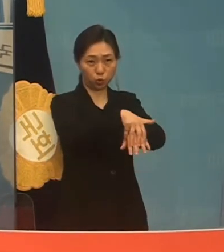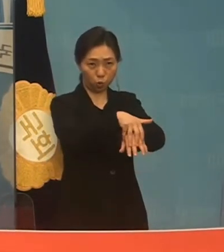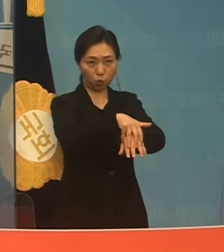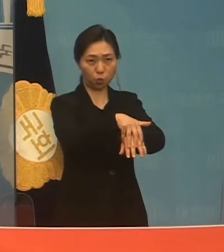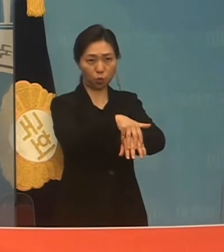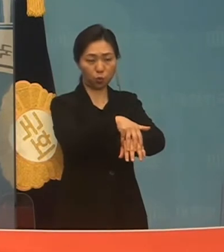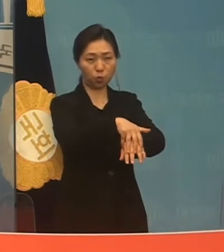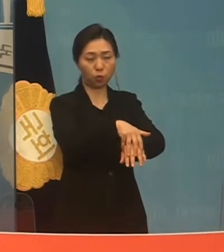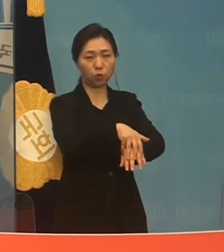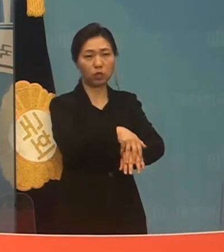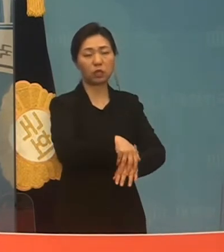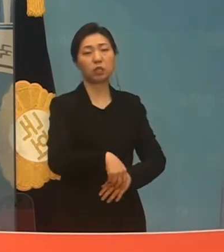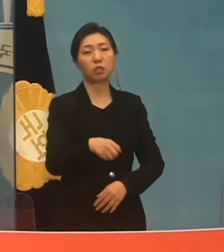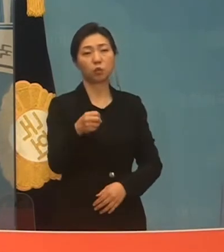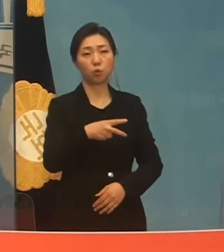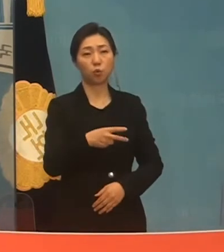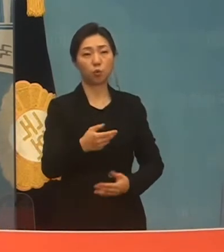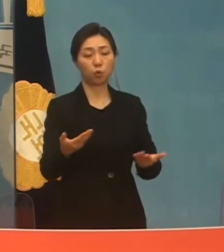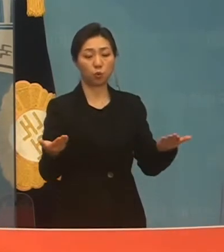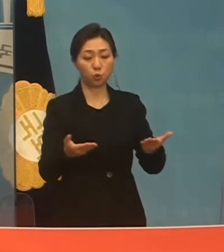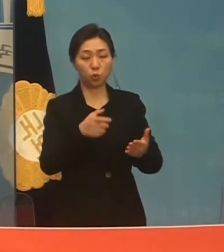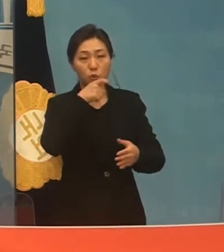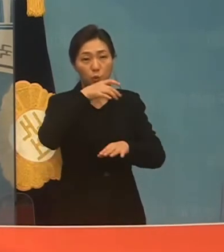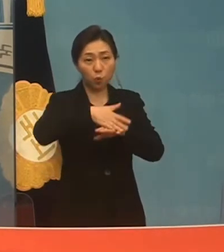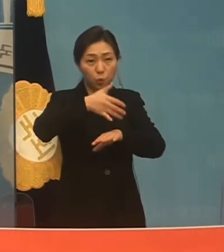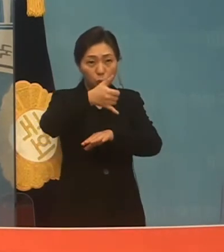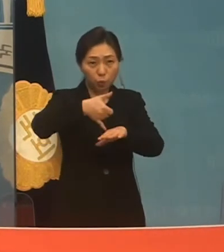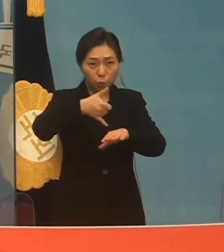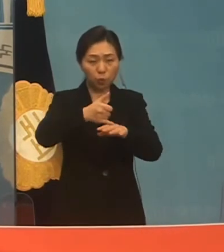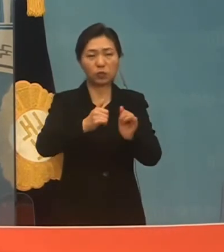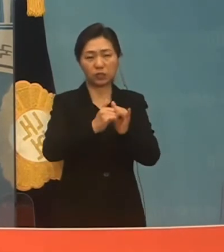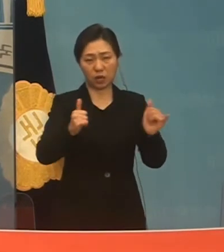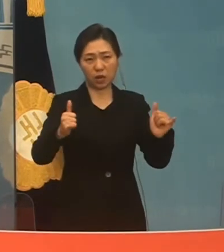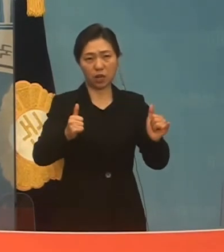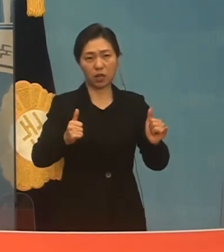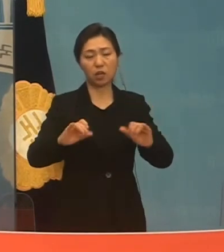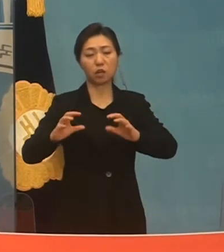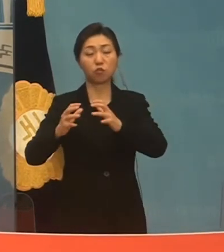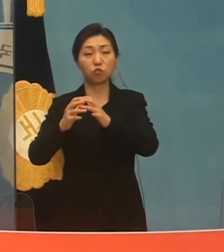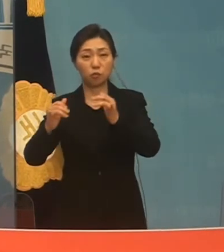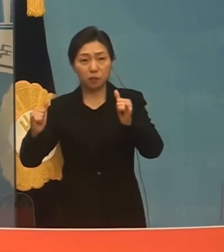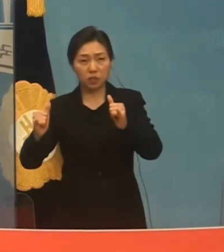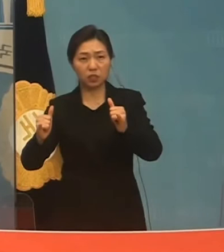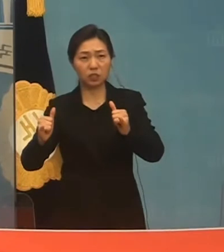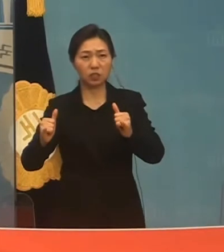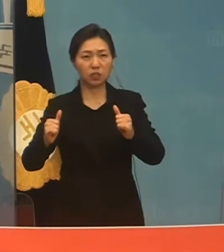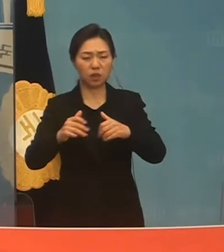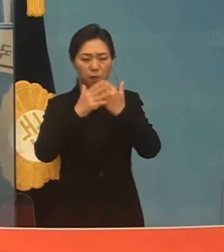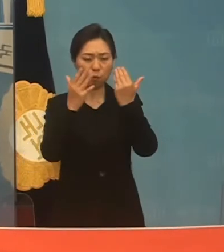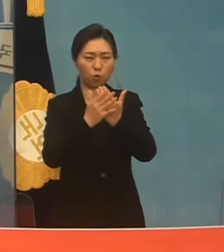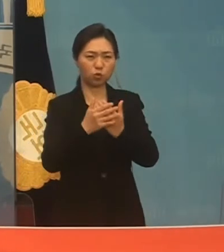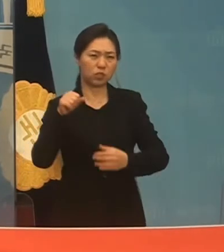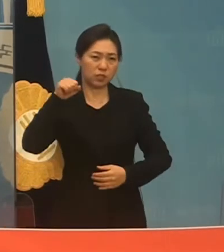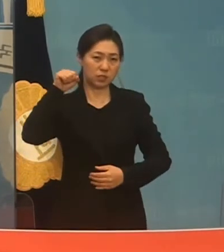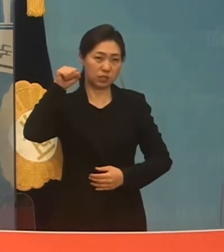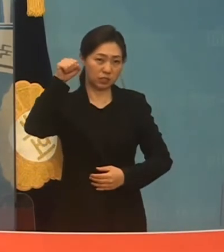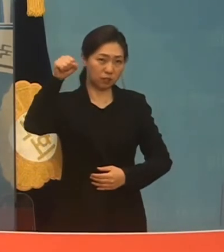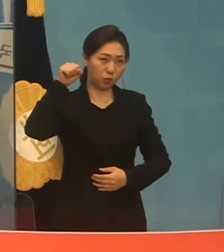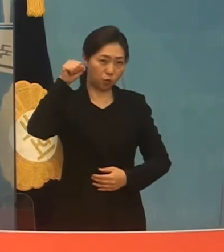민주노총과 농민, 민중들은 총력 투쟁을 통해 부당해고를